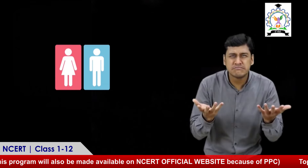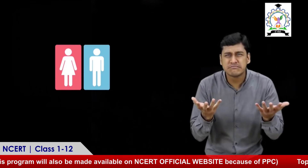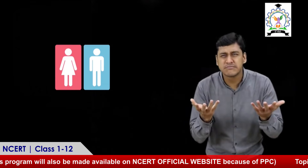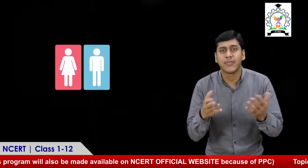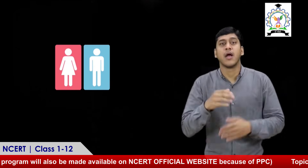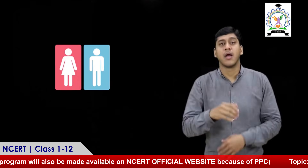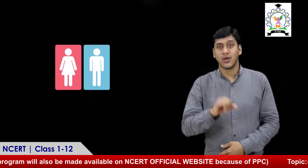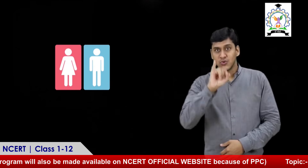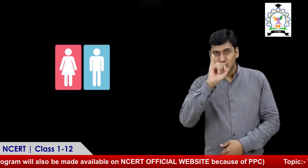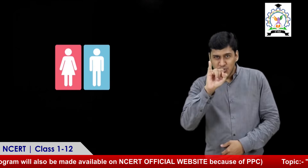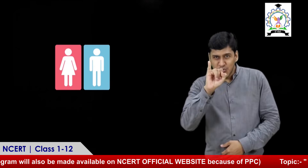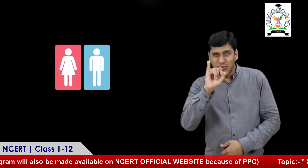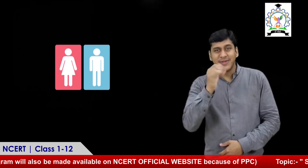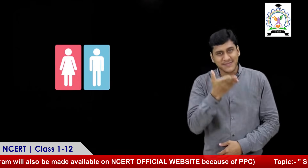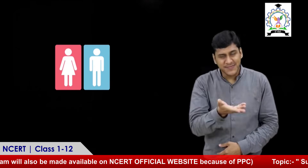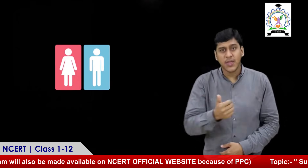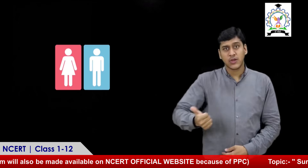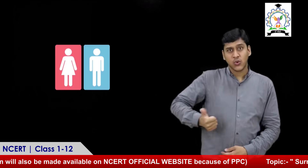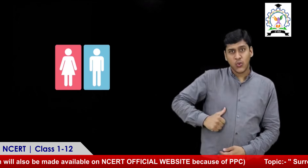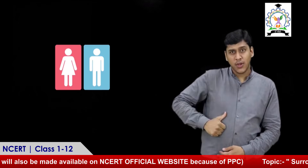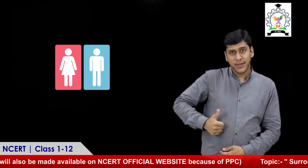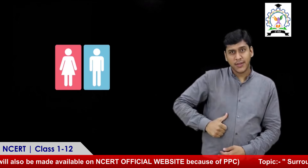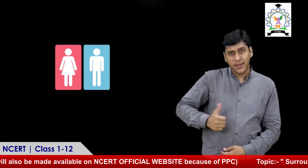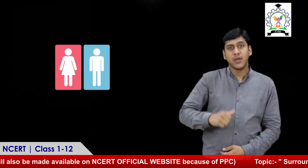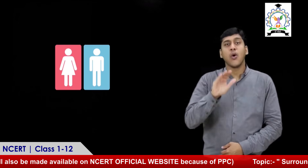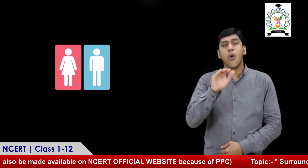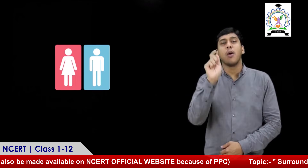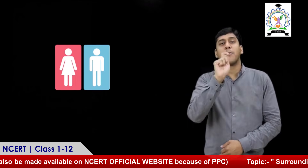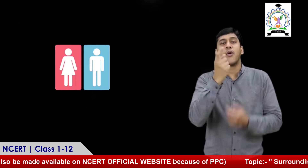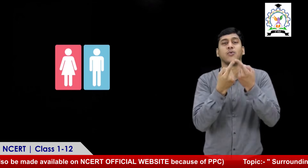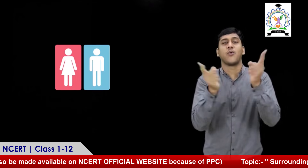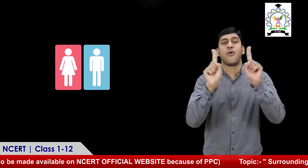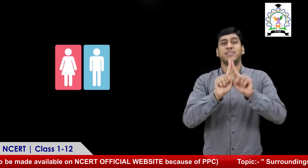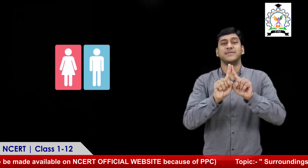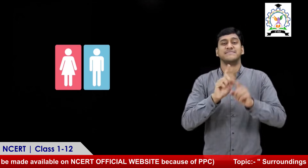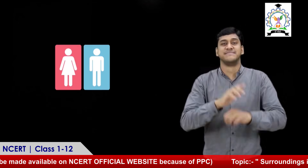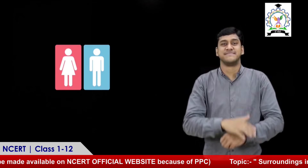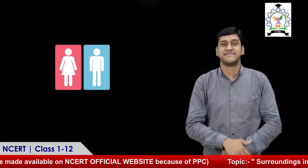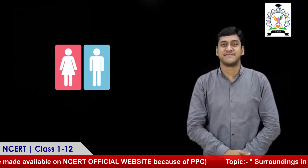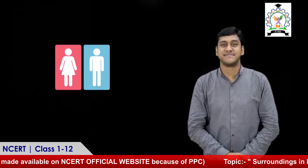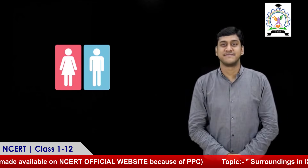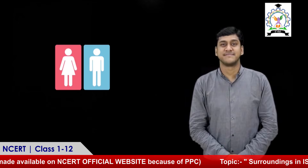वह स्थान जहां पर मल मूत्र का त्याग करते हैं, उसका संकेत यह